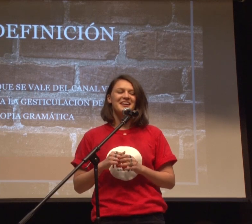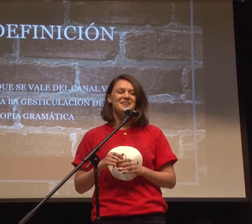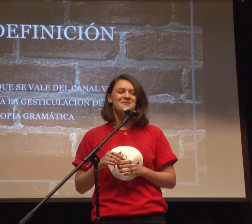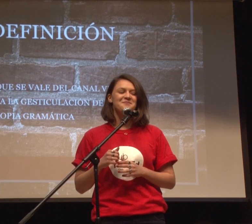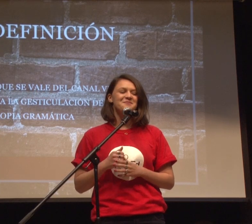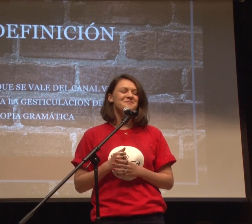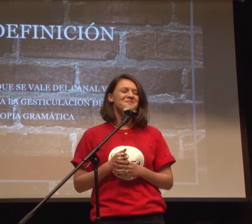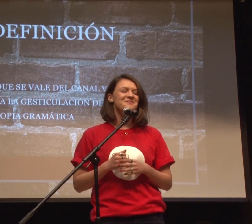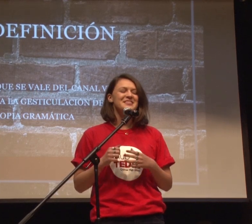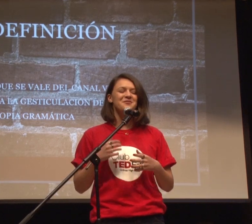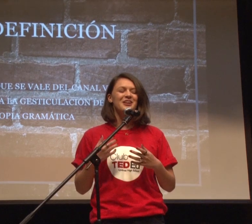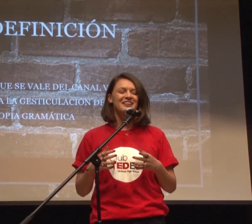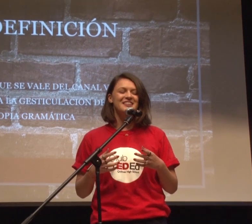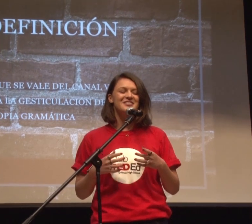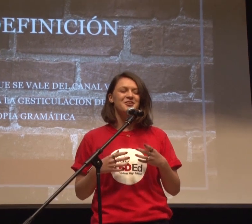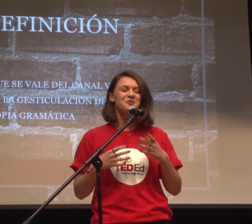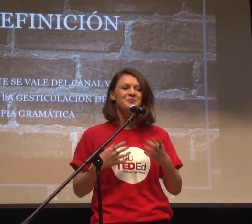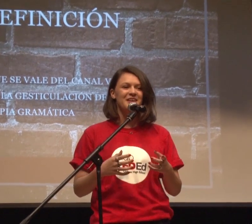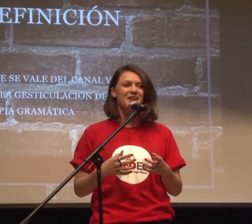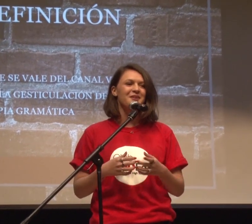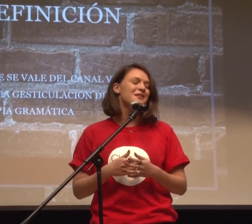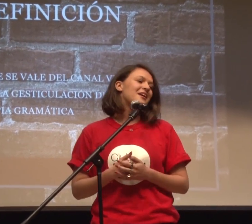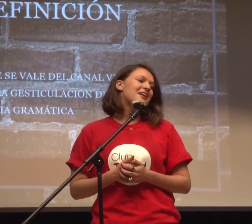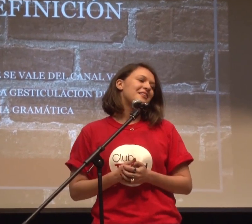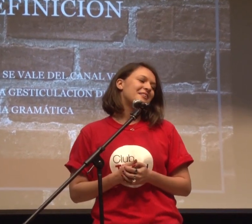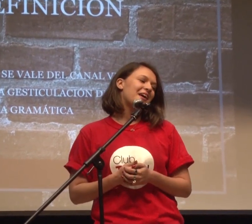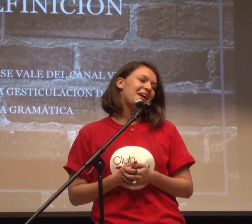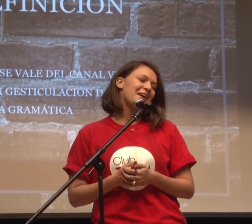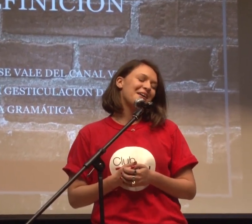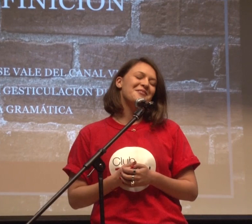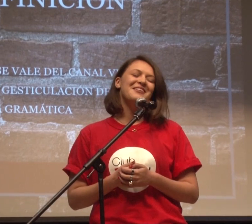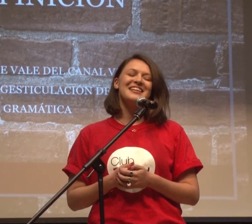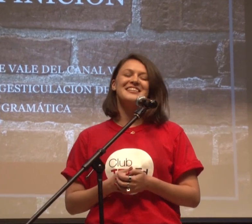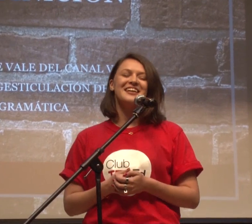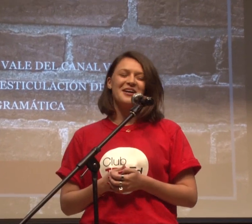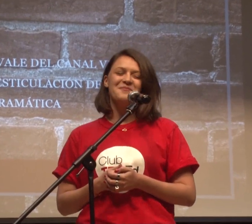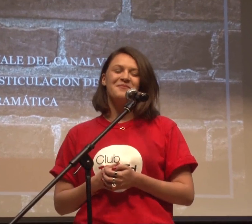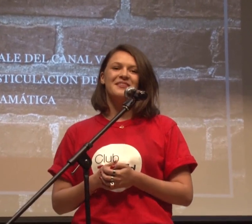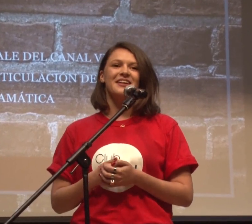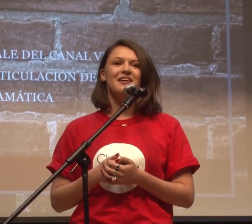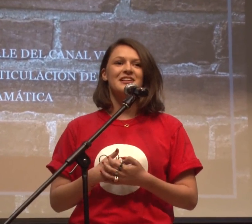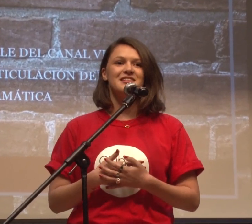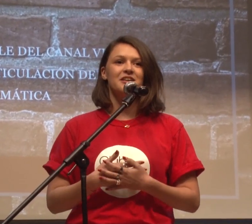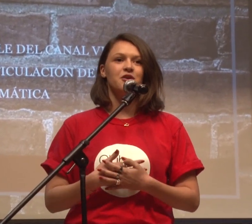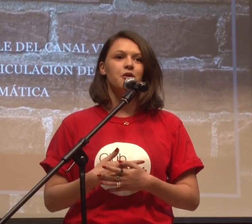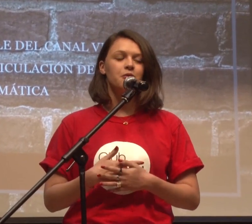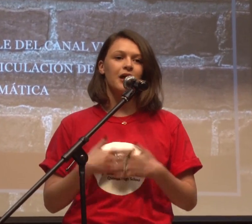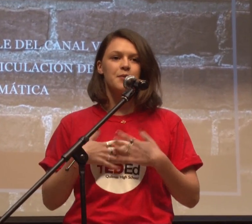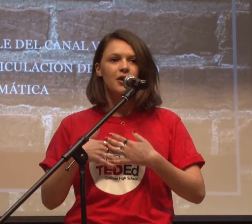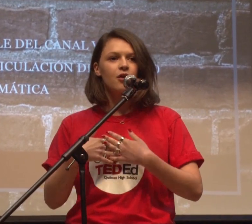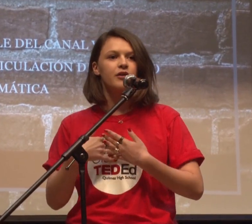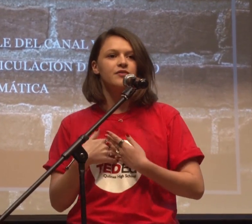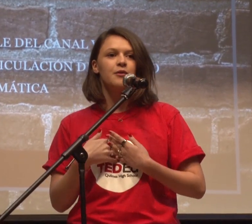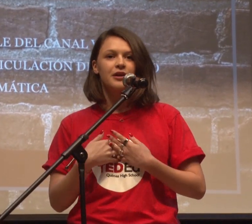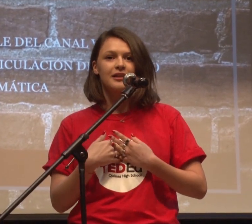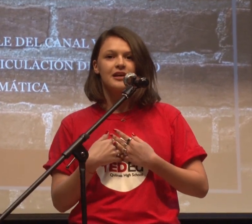me llamó la atención un video de una chica que estaba haciendo una de mis covers favoritas,